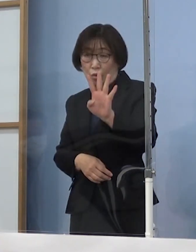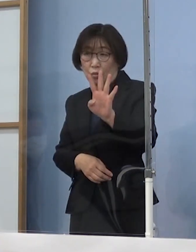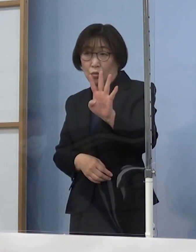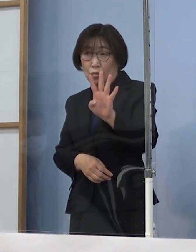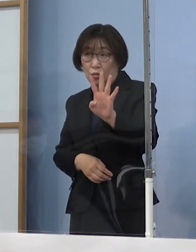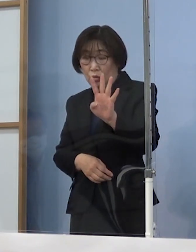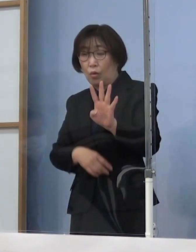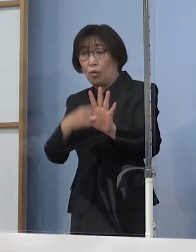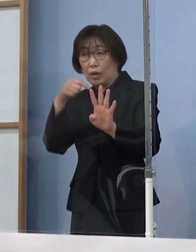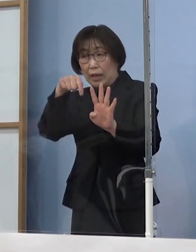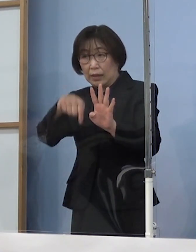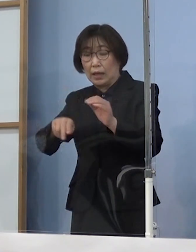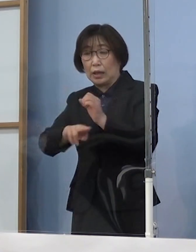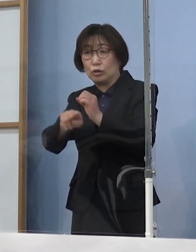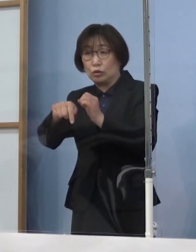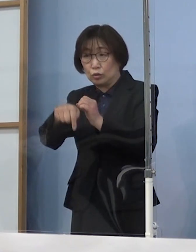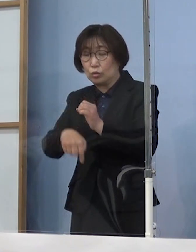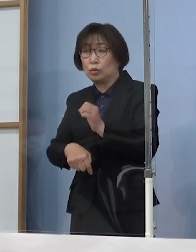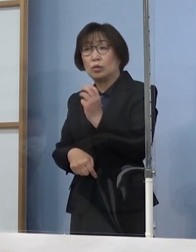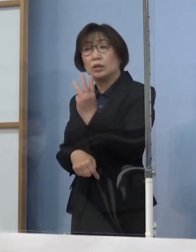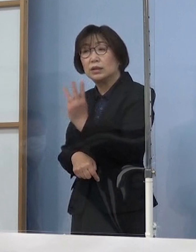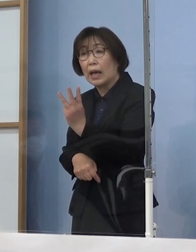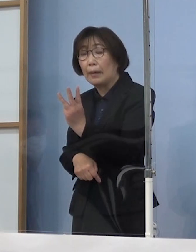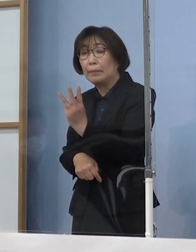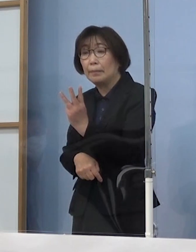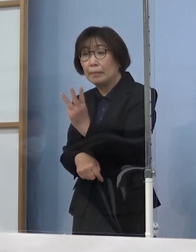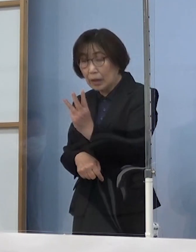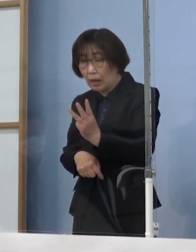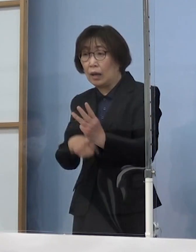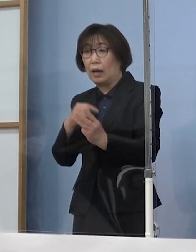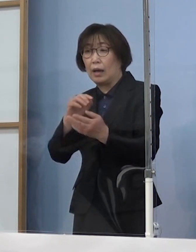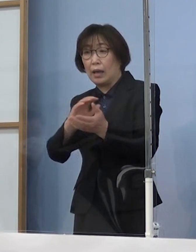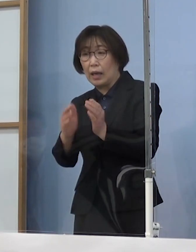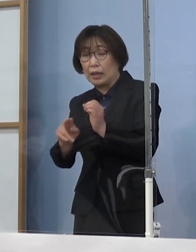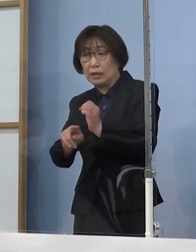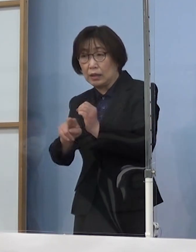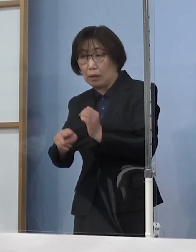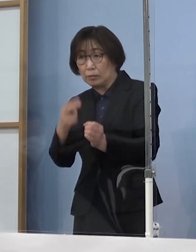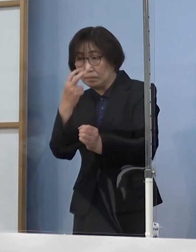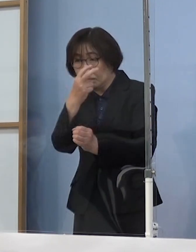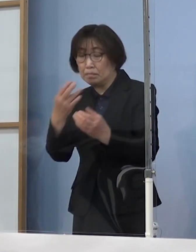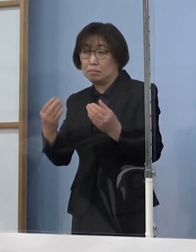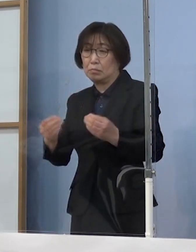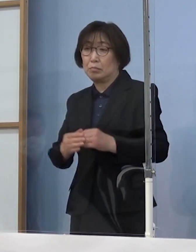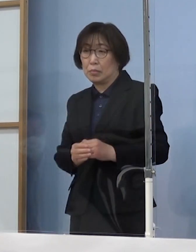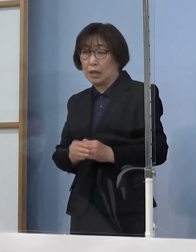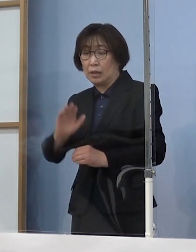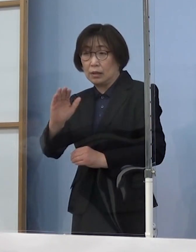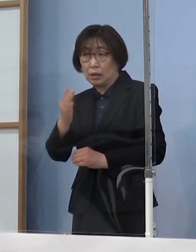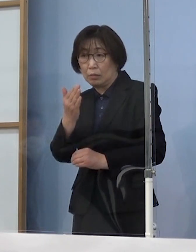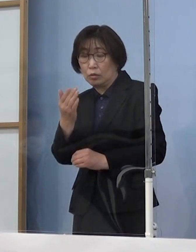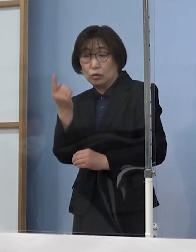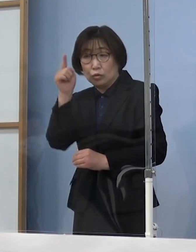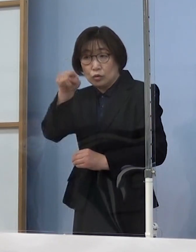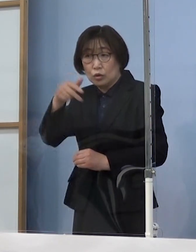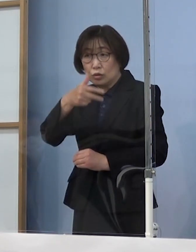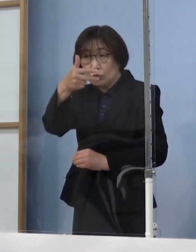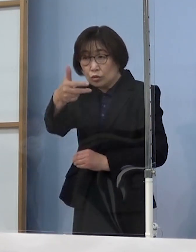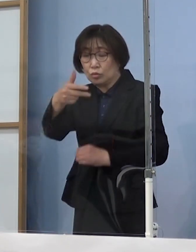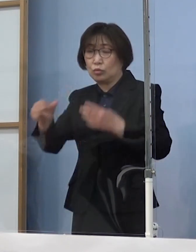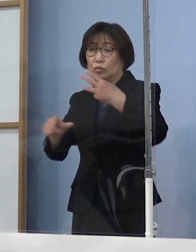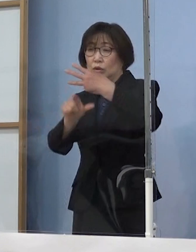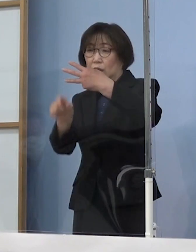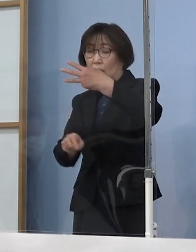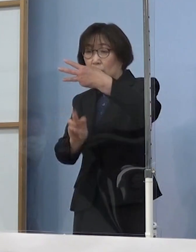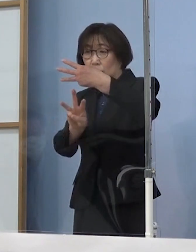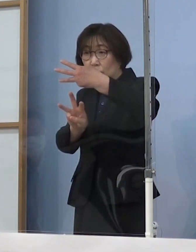検体しか実は陽性がなかったと、変異株。ただしその翌週となる3月の